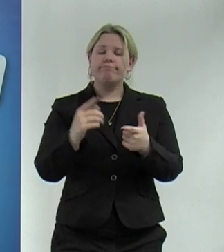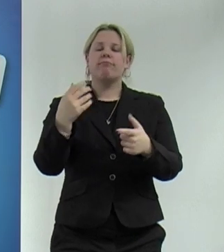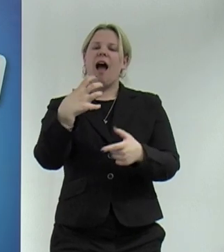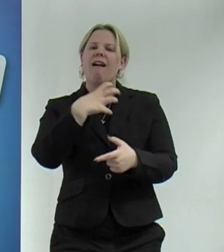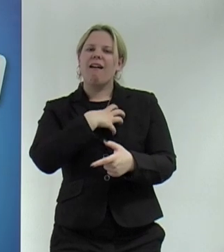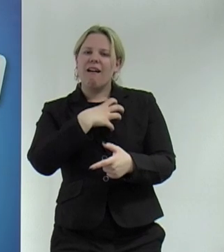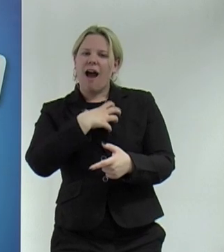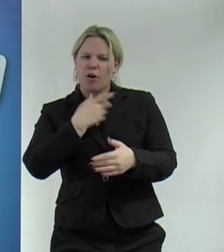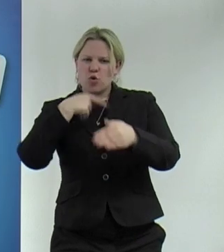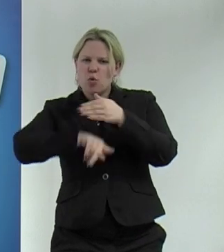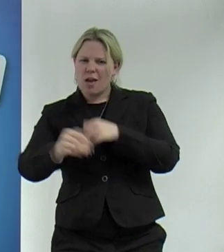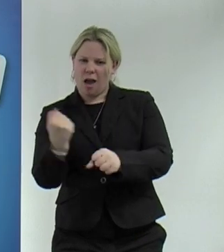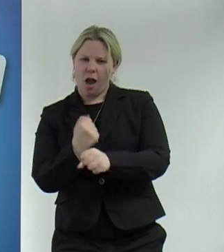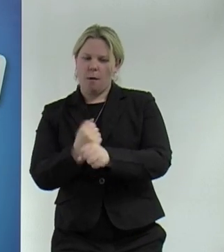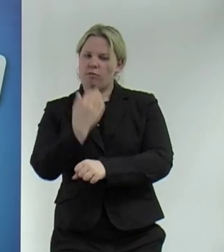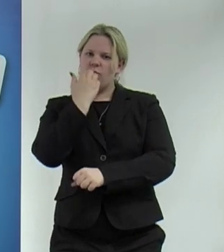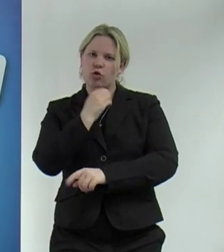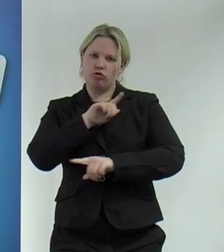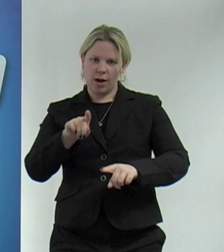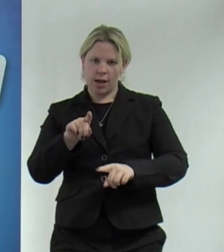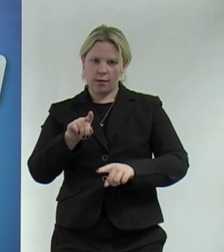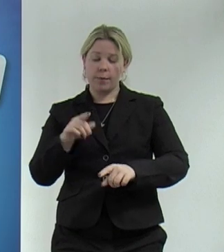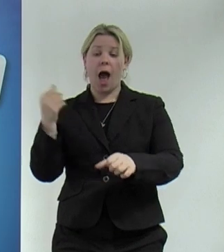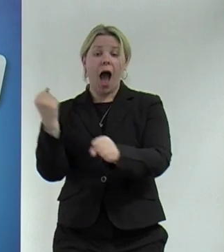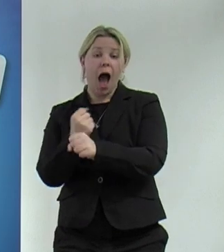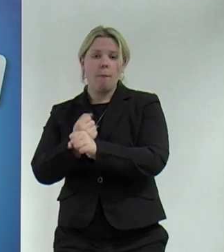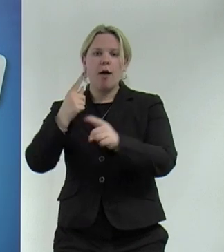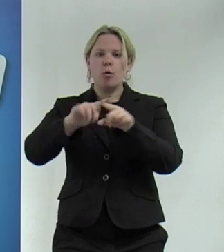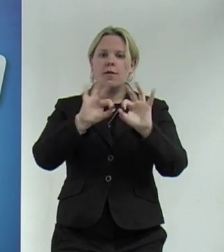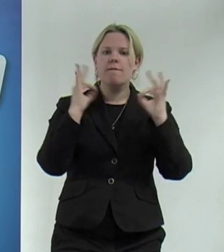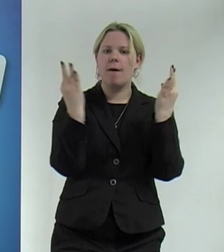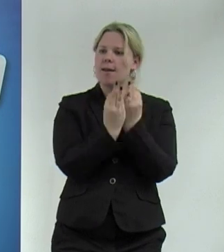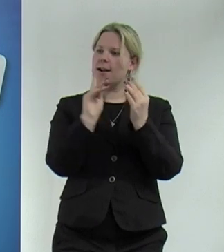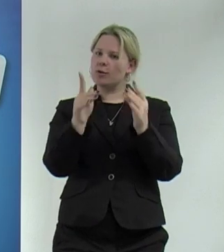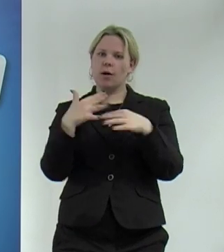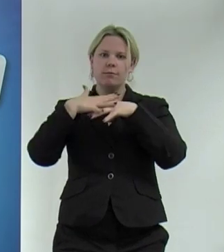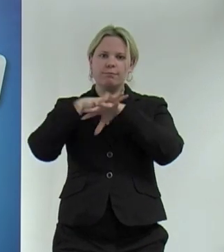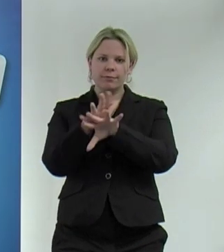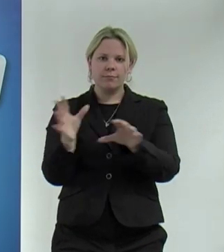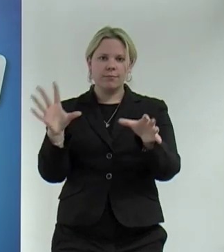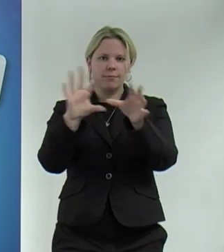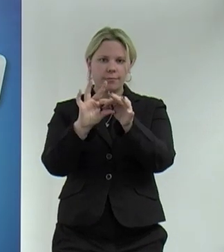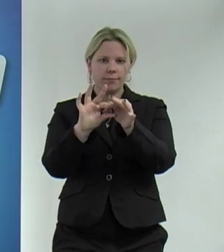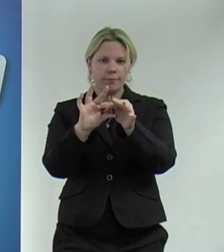Arbeit und Familie zusammenpassen. Dass die Arbeitnehmer weiter lernen können.